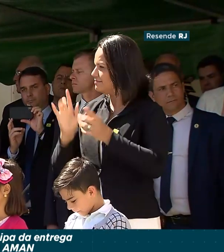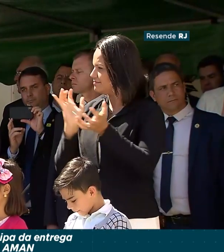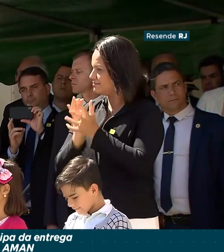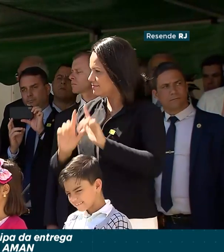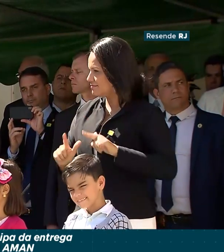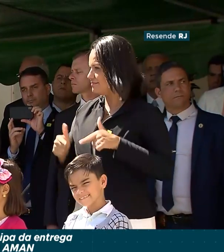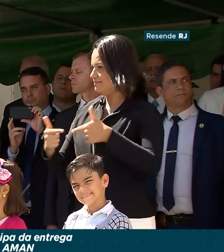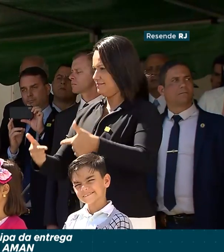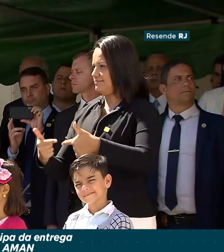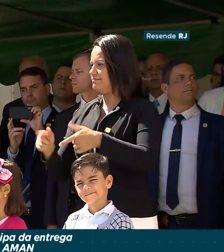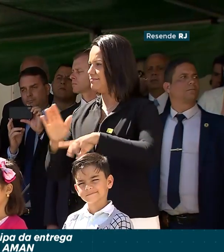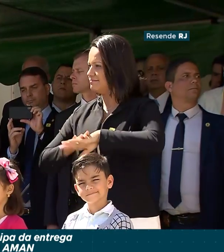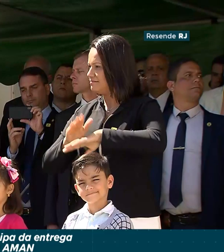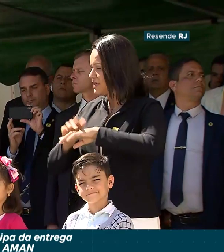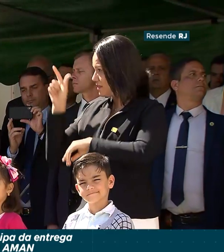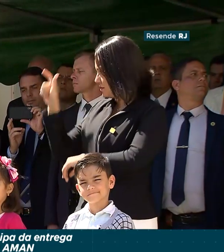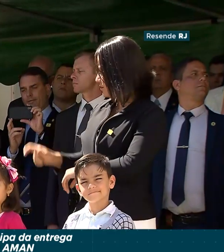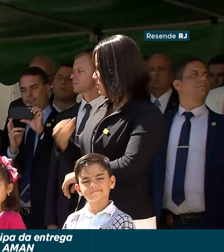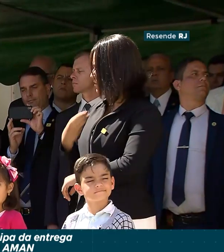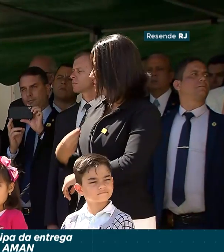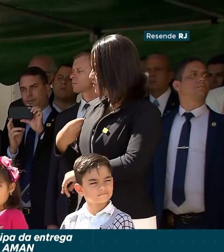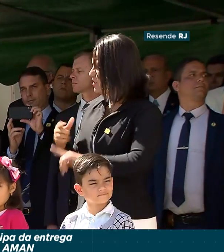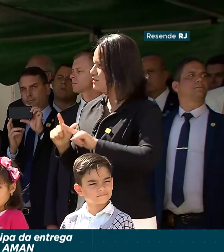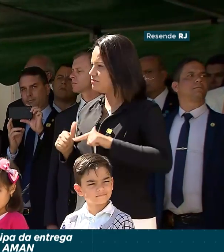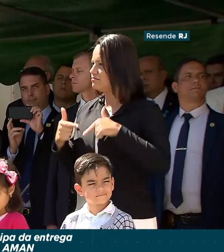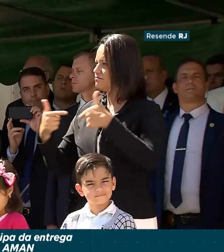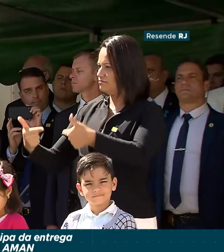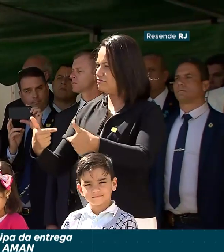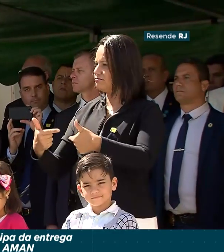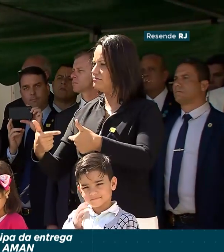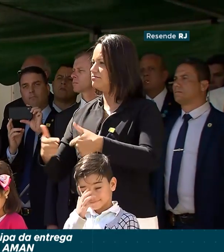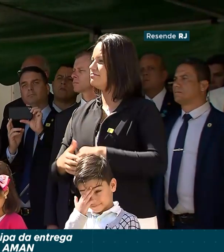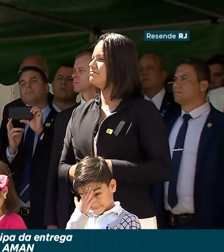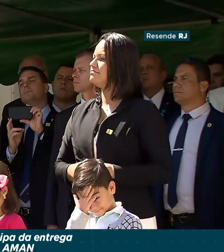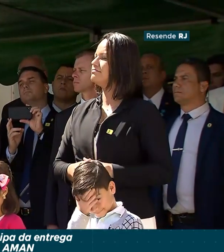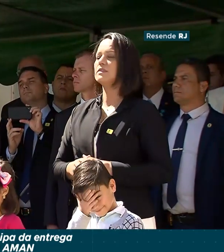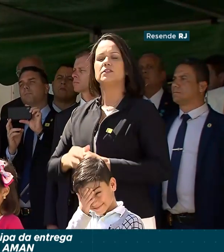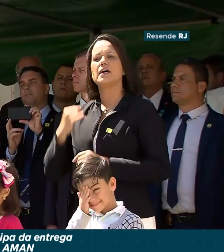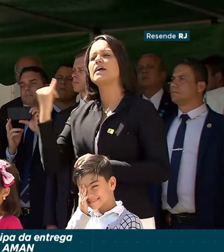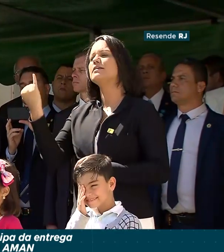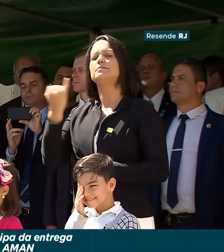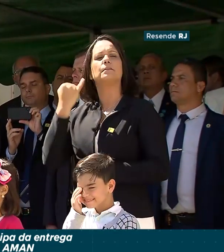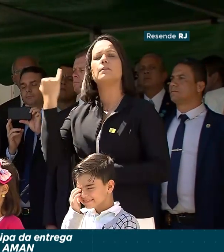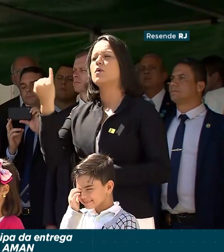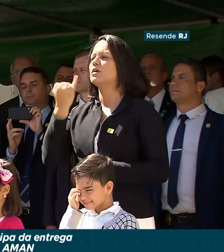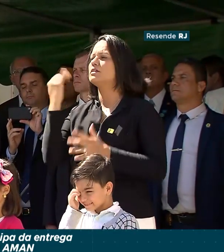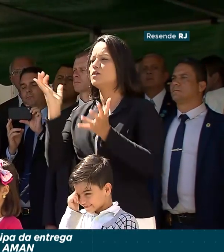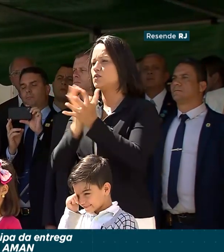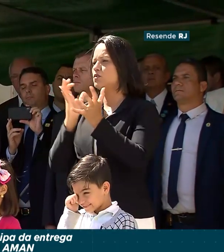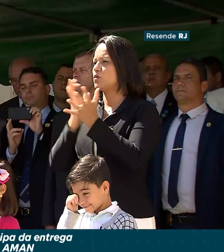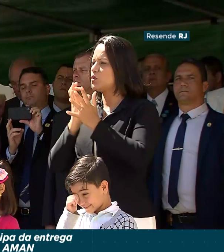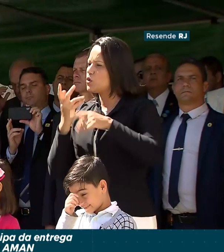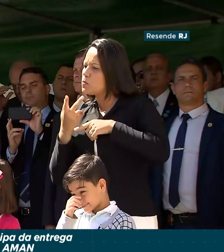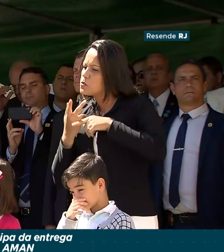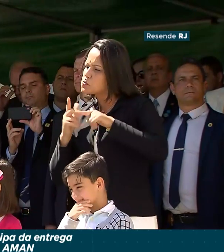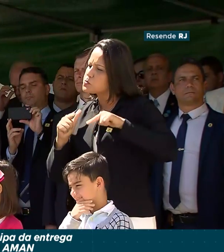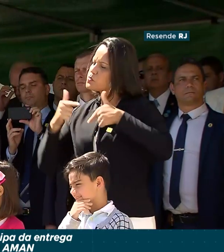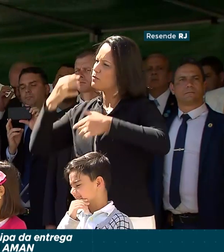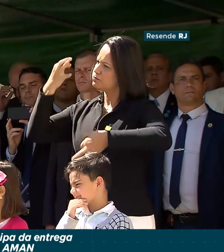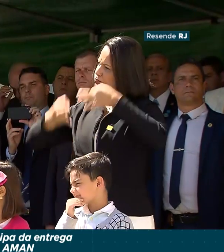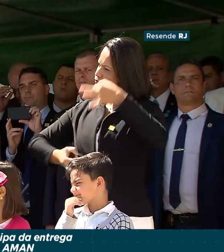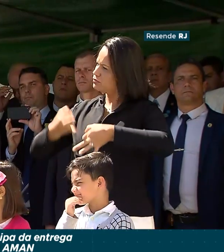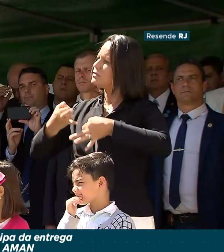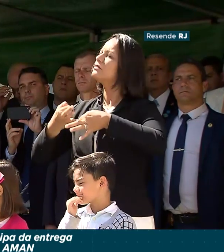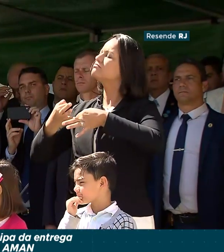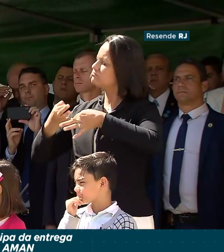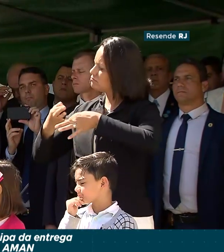situação que a senhora passa à frente dessa importante Procuradoria, também ajudam